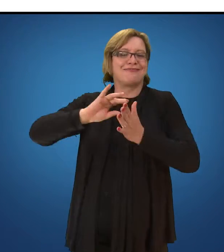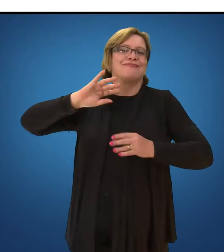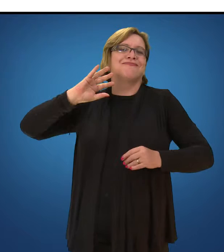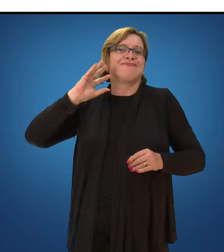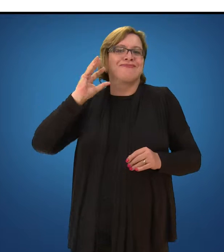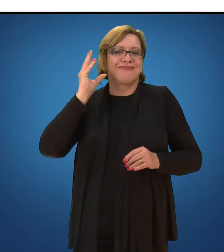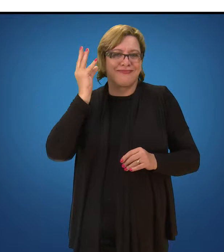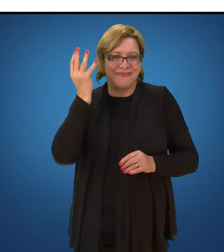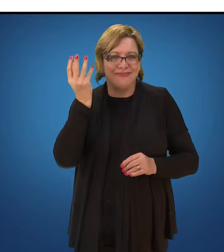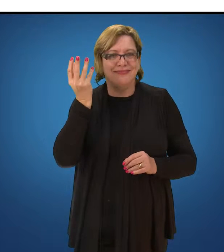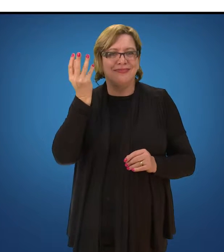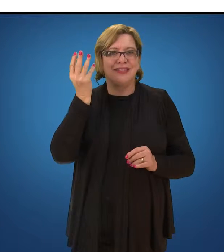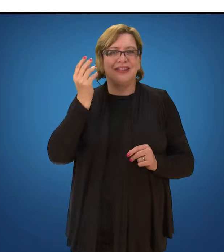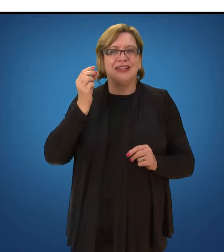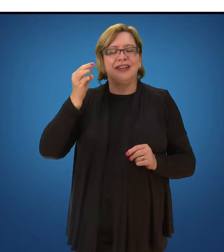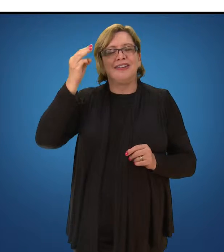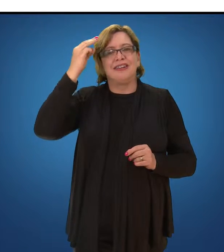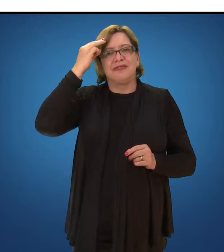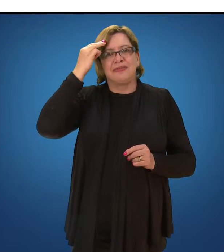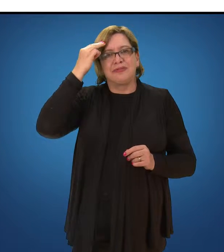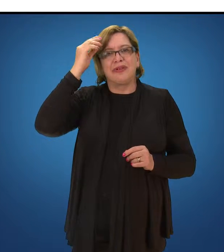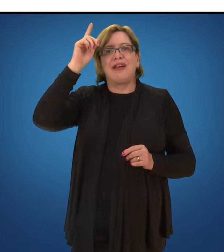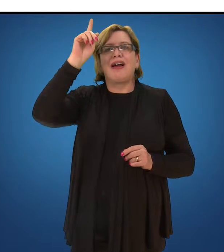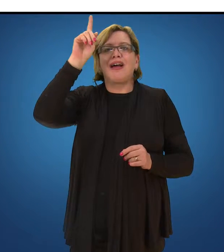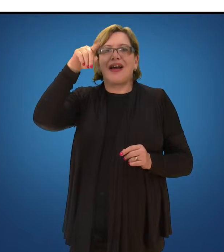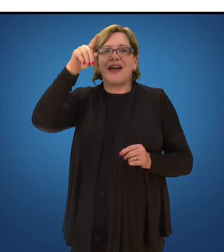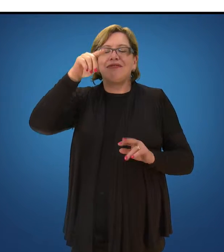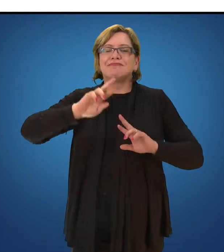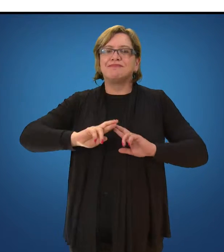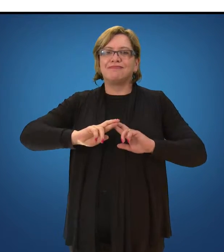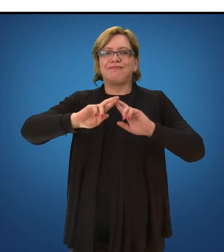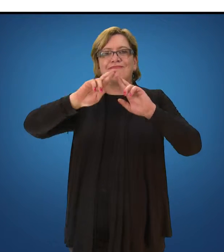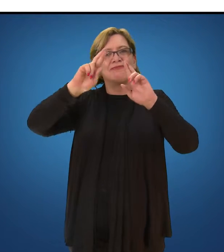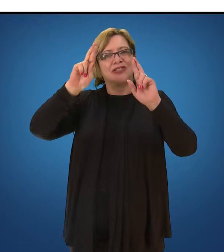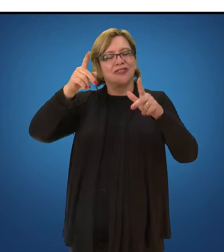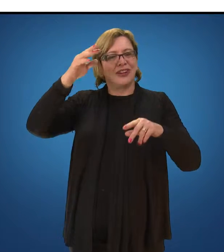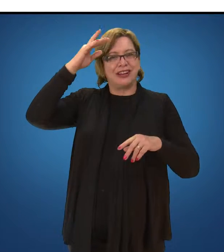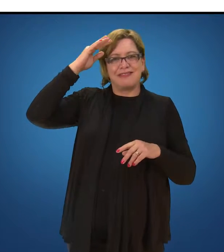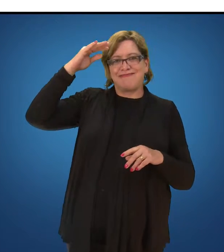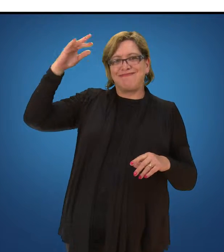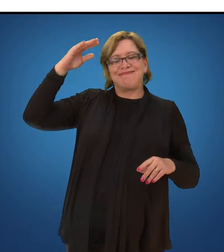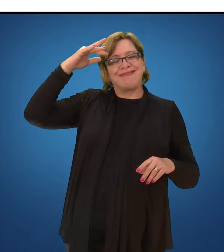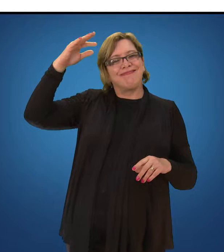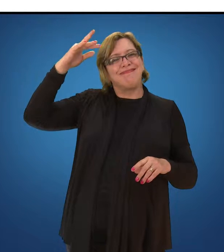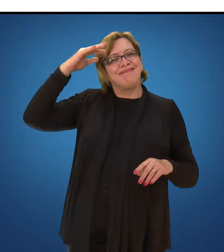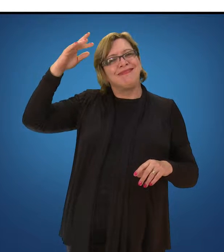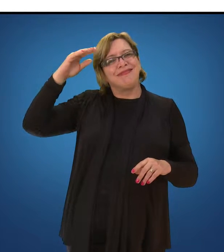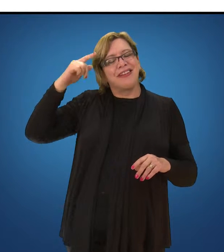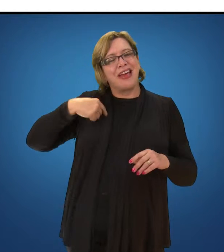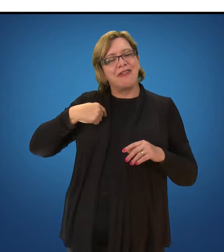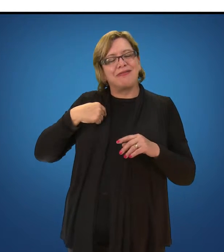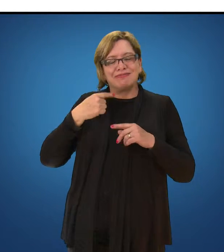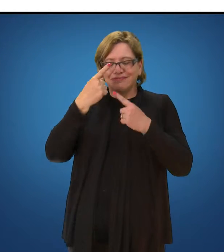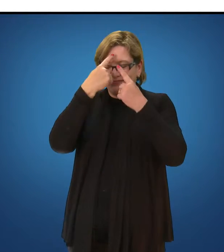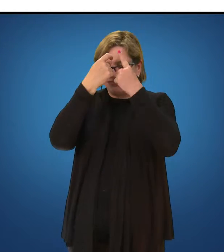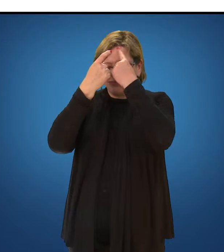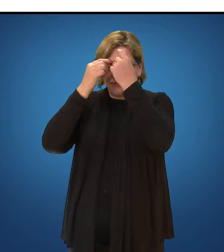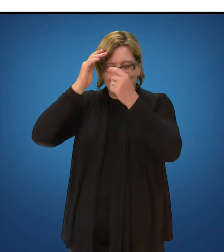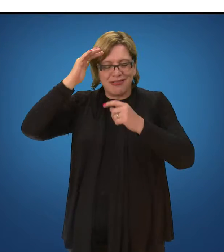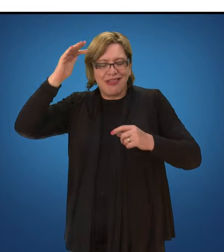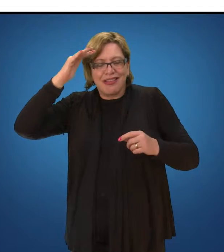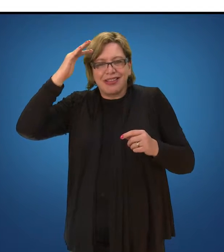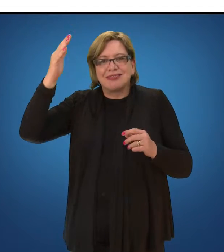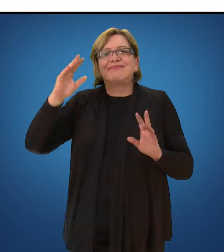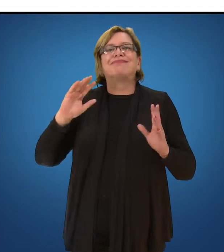aconteceram de fato. A memória, então, é diferente da mera imaginação, quando eu crio ou invento